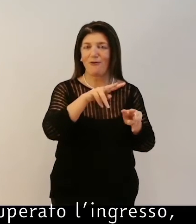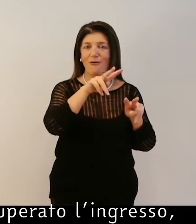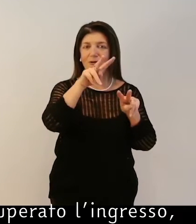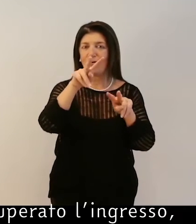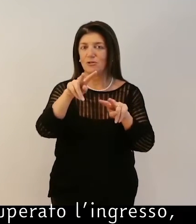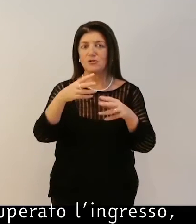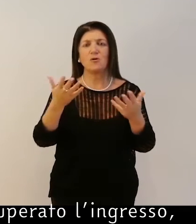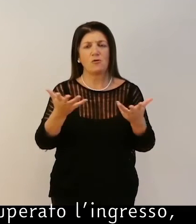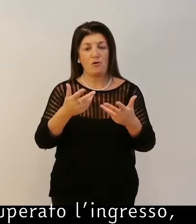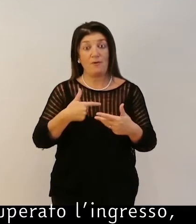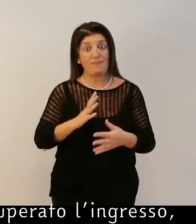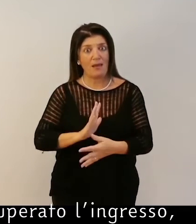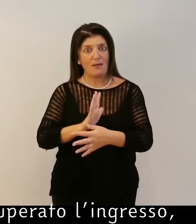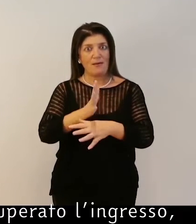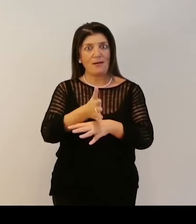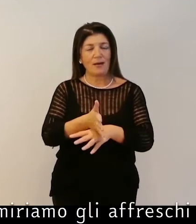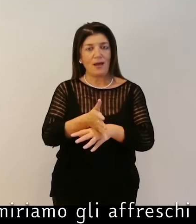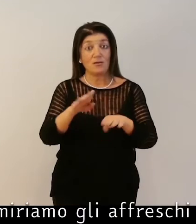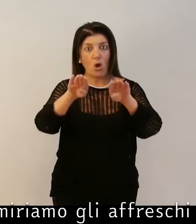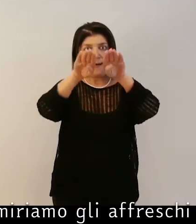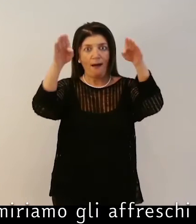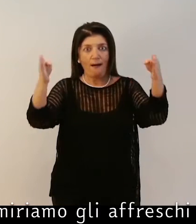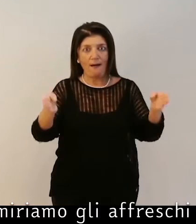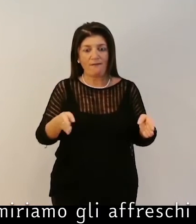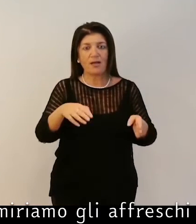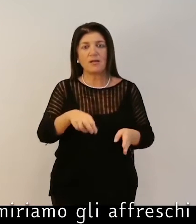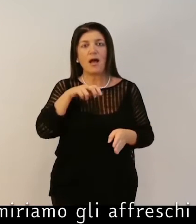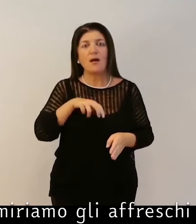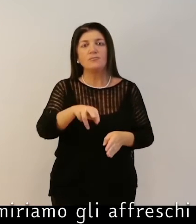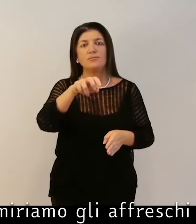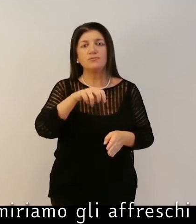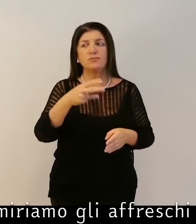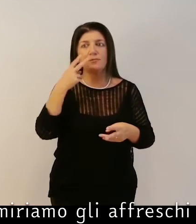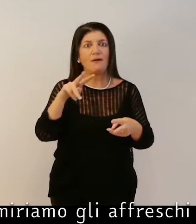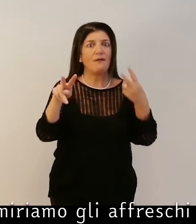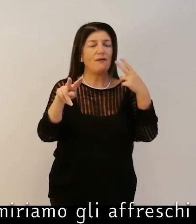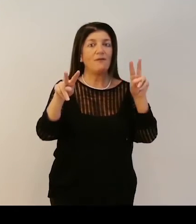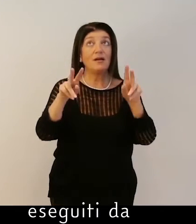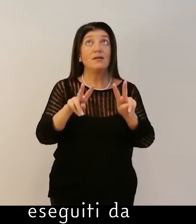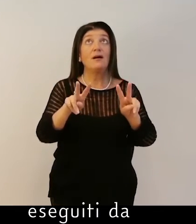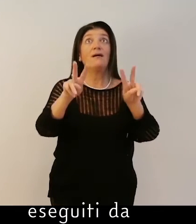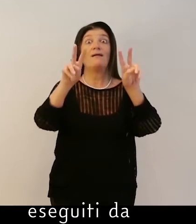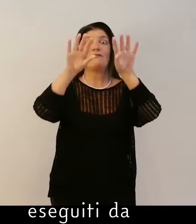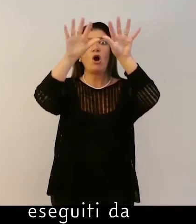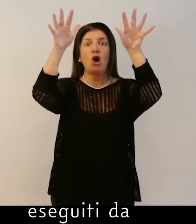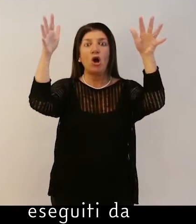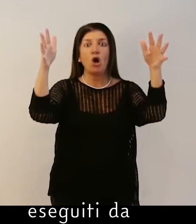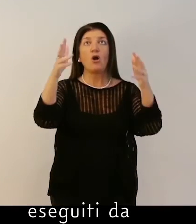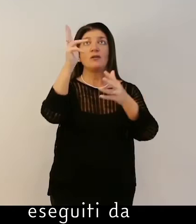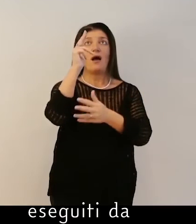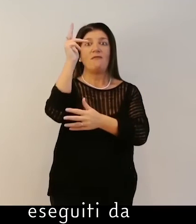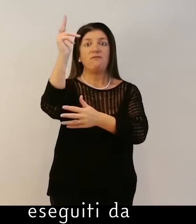Superato l'ingresso, proseguendo lungo la navata, ammiriamo gli affreschi delle tre sezioni della volta, eseguiti